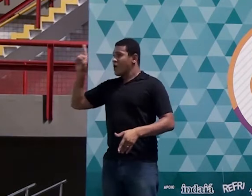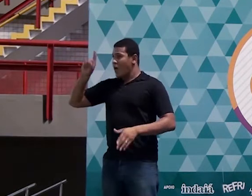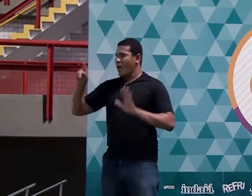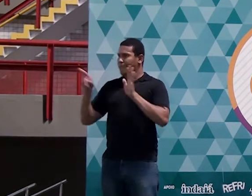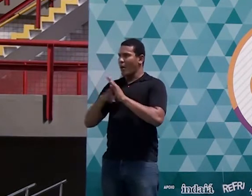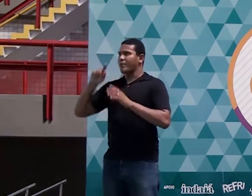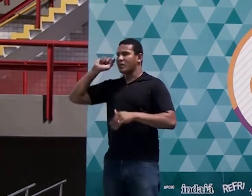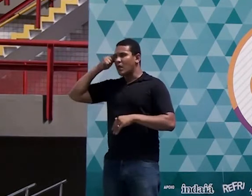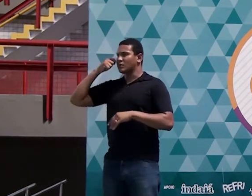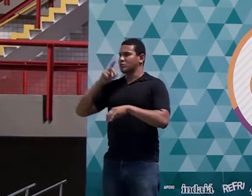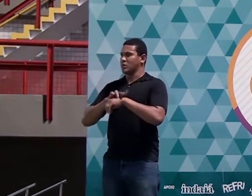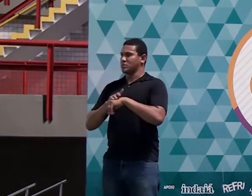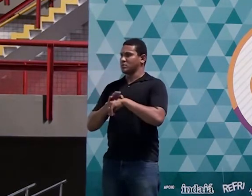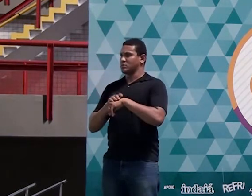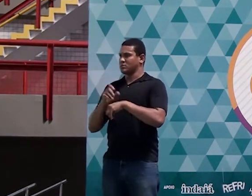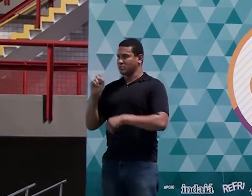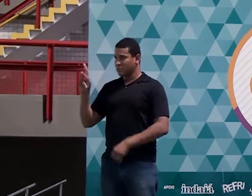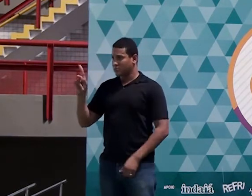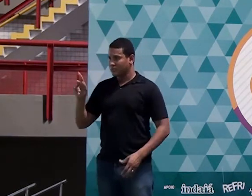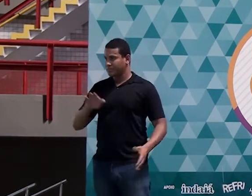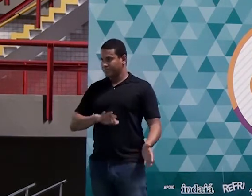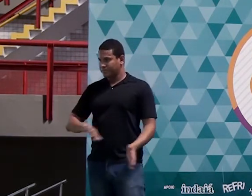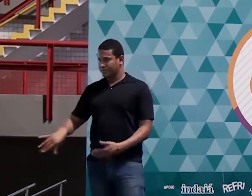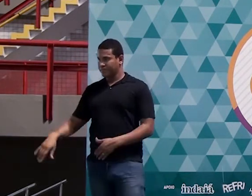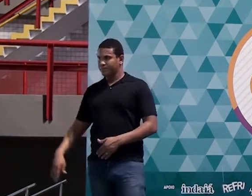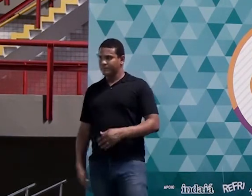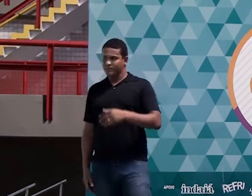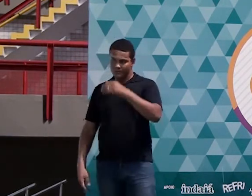bom? Beleza? Vamos aqui para a questão.